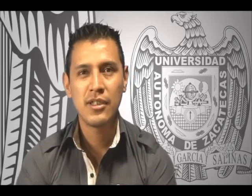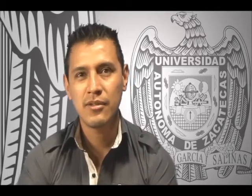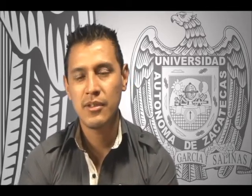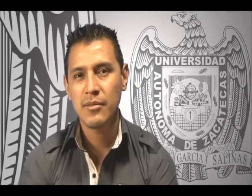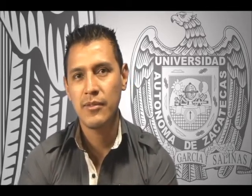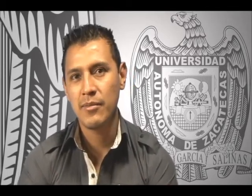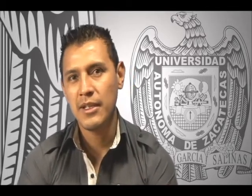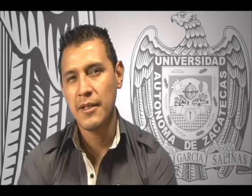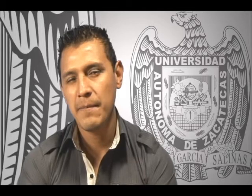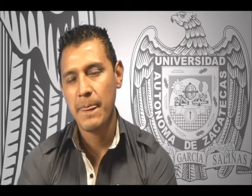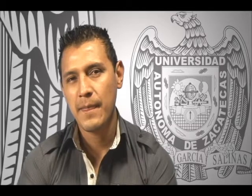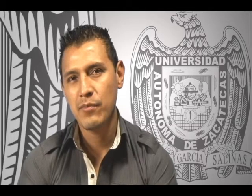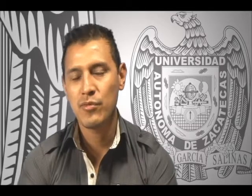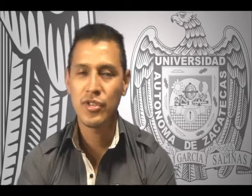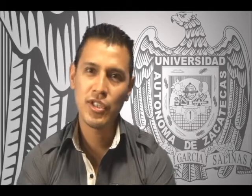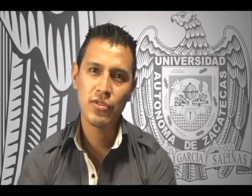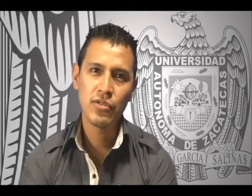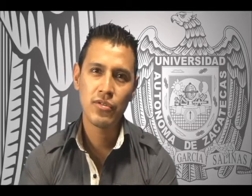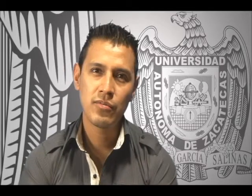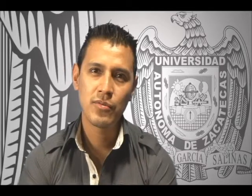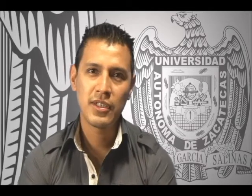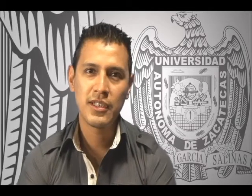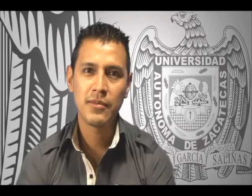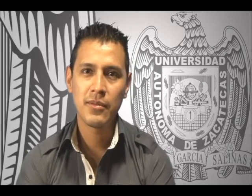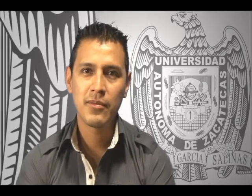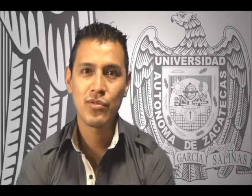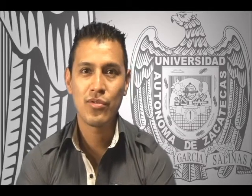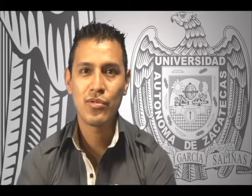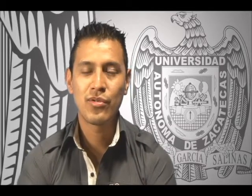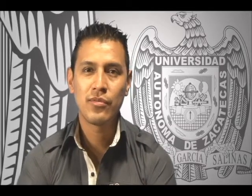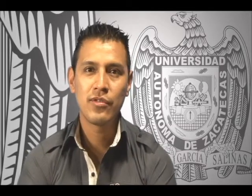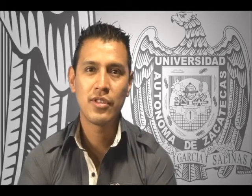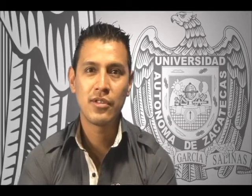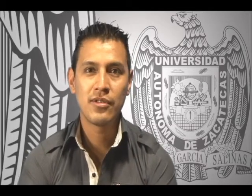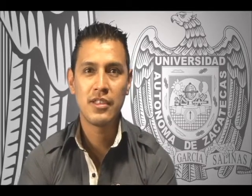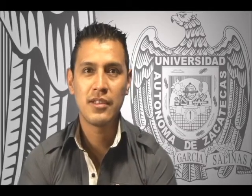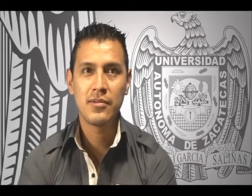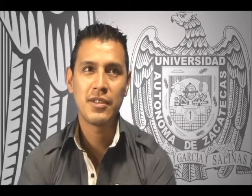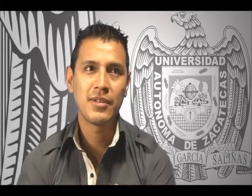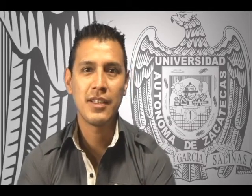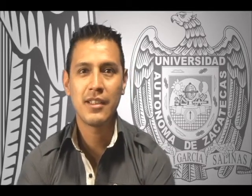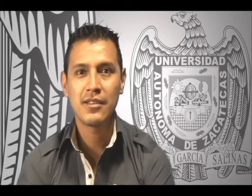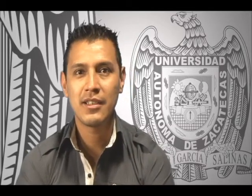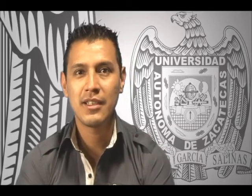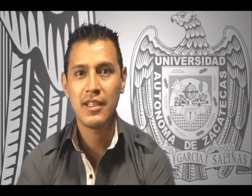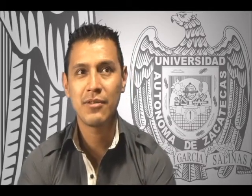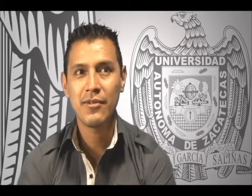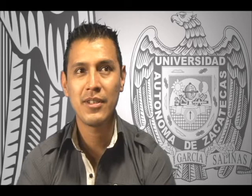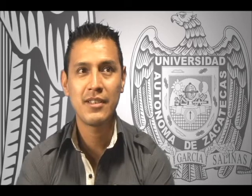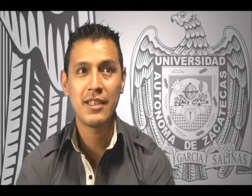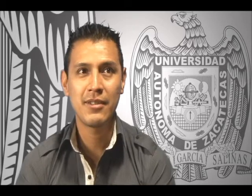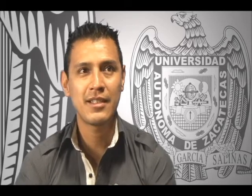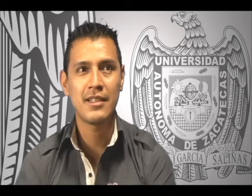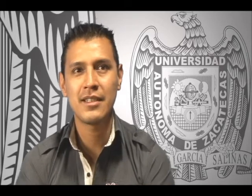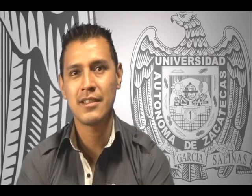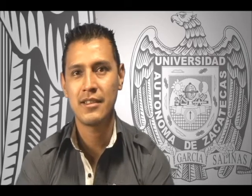de mi familia, pues mis tíos, por parte de mi mamá, pues son sordomudos. Entonces, pues imagínate, o ir a una fiesta y hablar en señas.